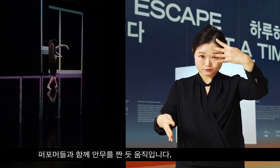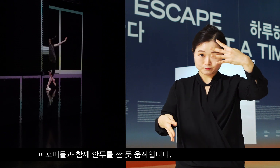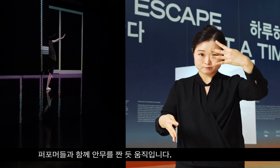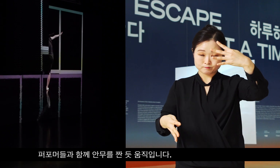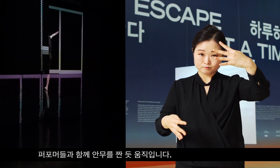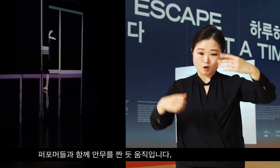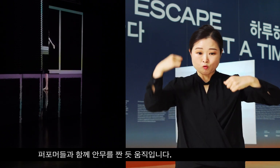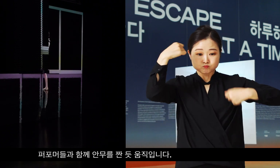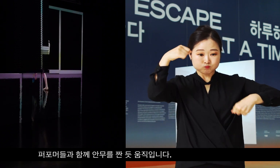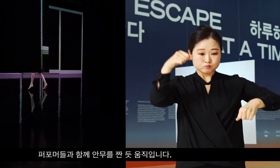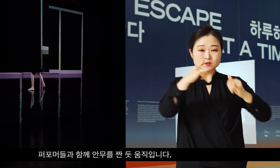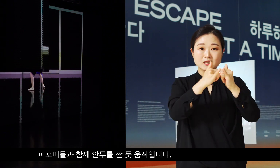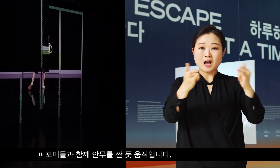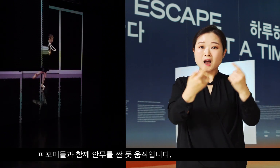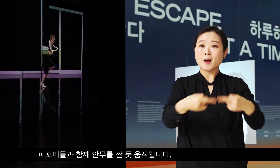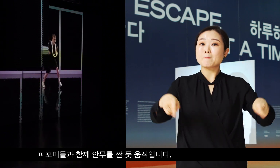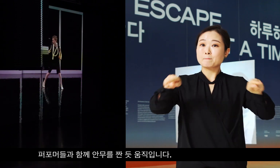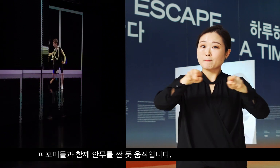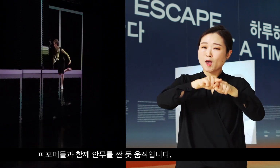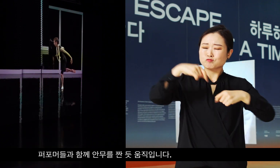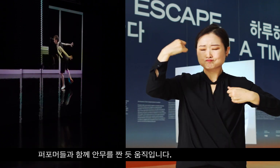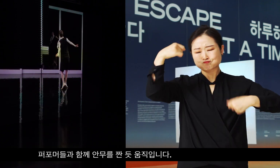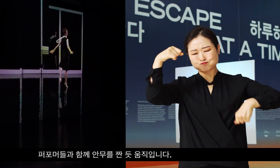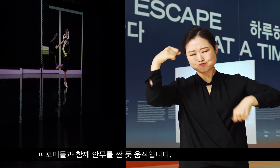퍼포머들과 함께 안무를 짠 듯 움직입니다.